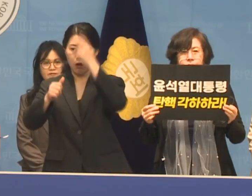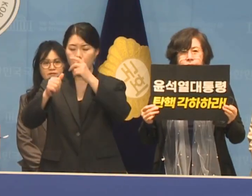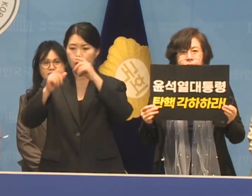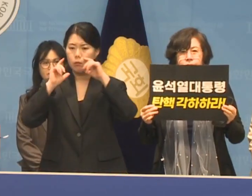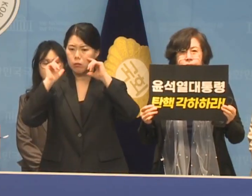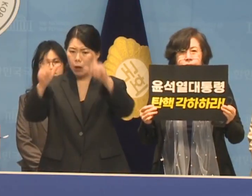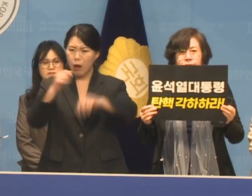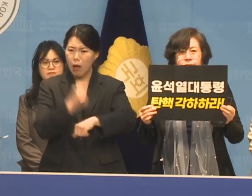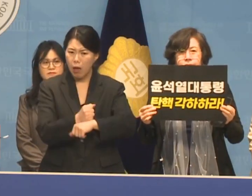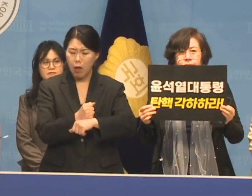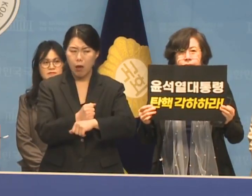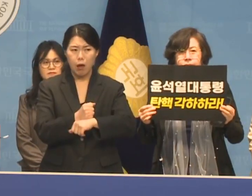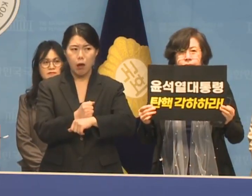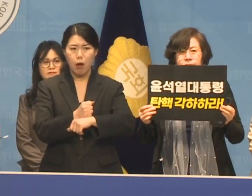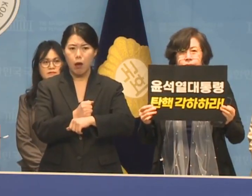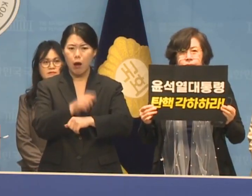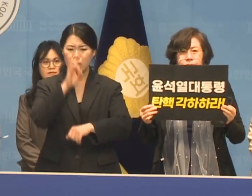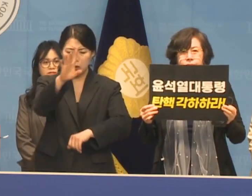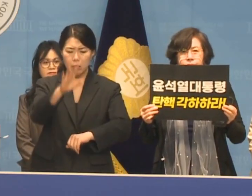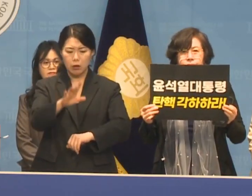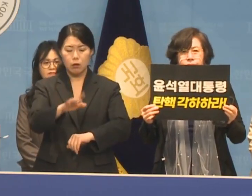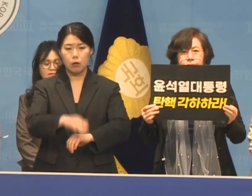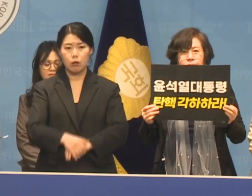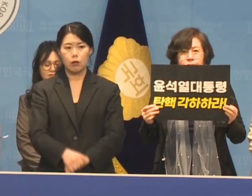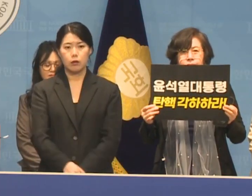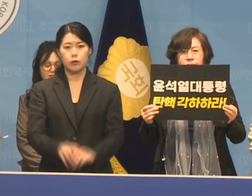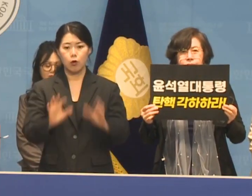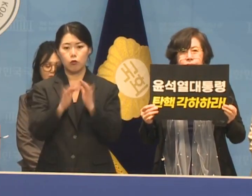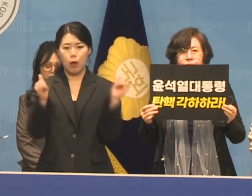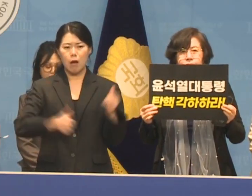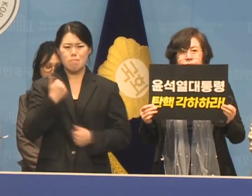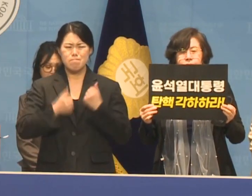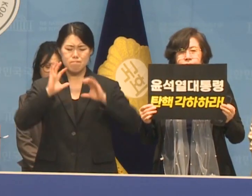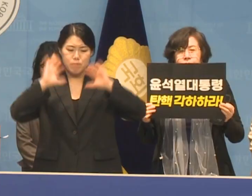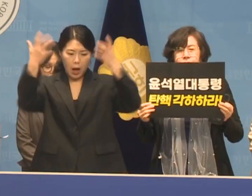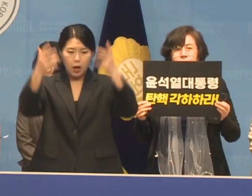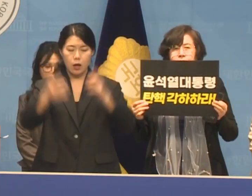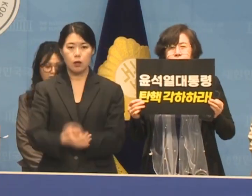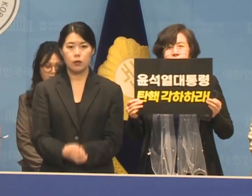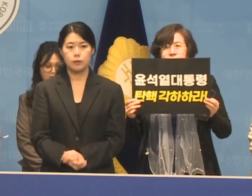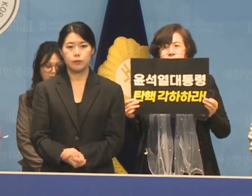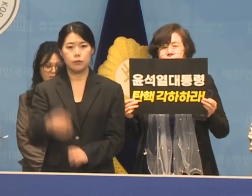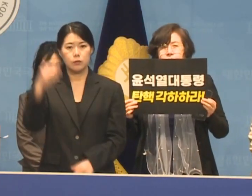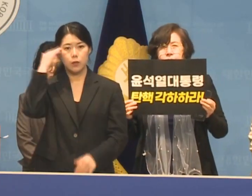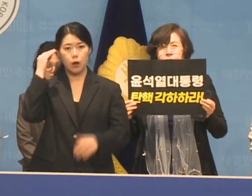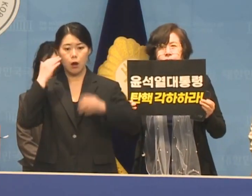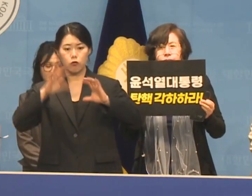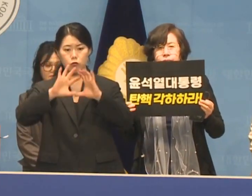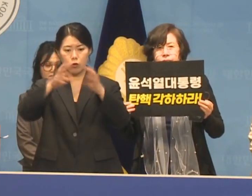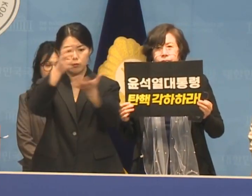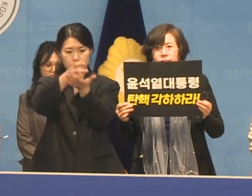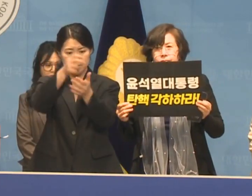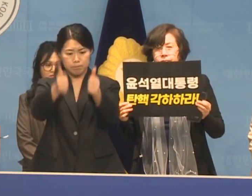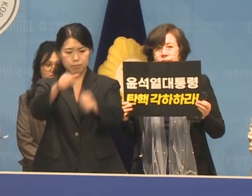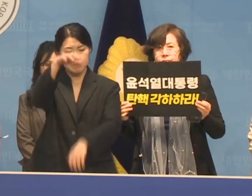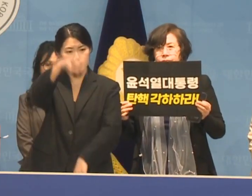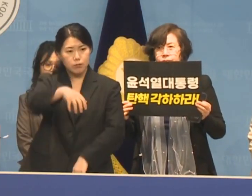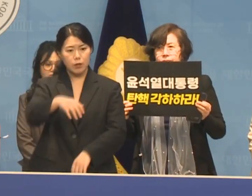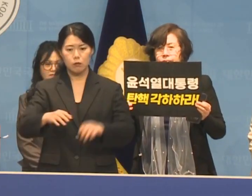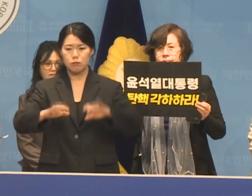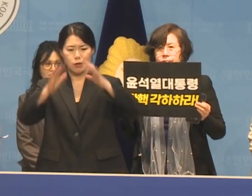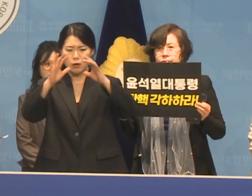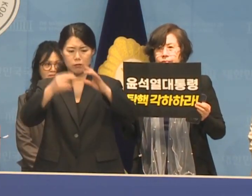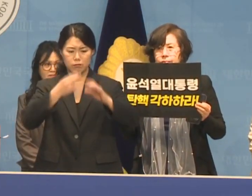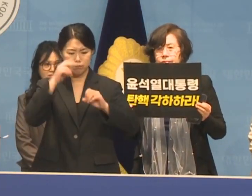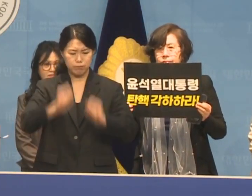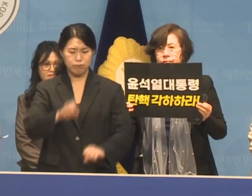정의롭지 하지 않게 할 경우 국민 분노는 폭발할 것이며 대한민국의 헌재는 이 나라에 존재할 가치조차